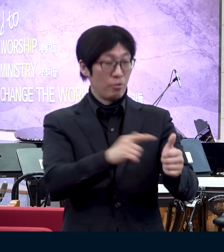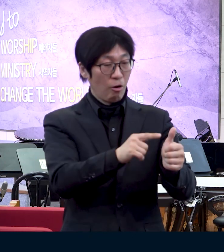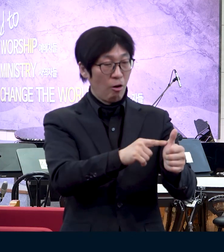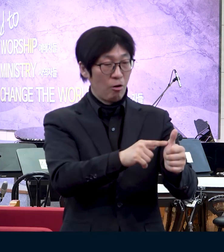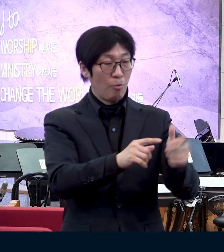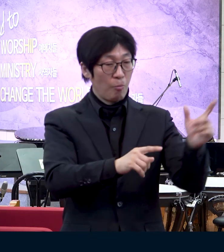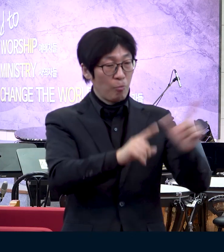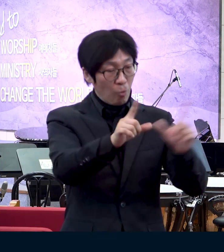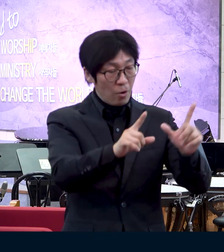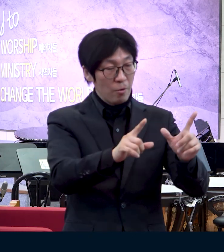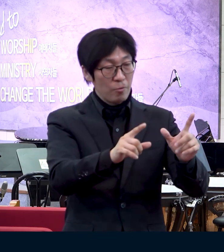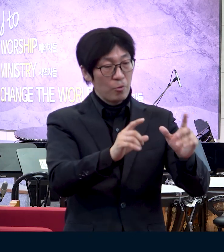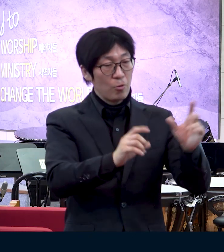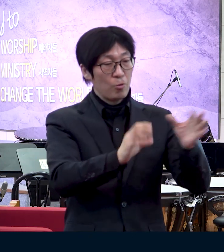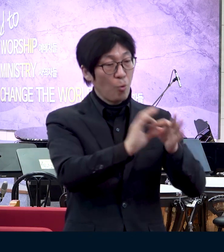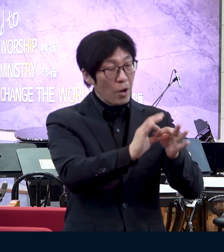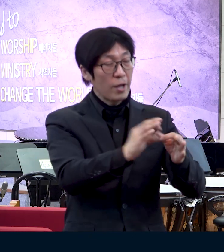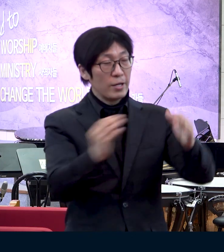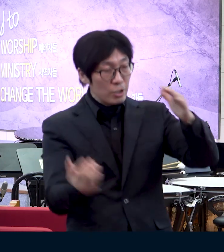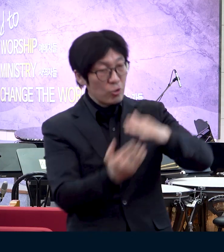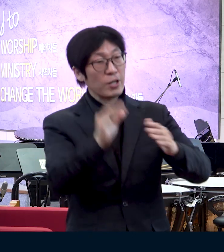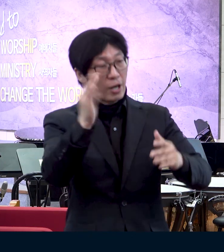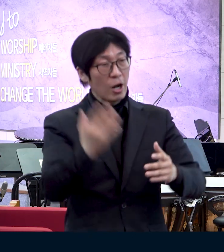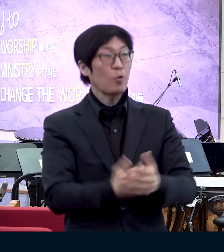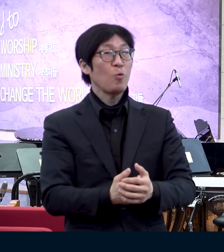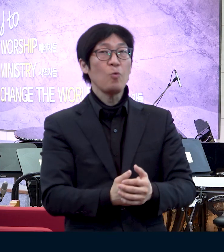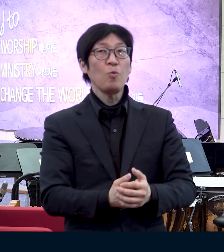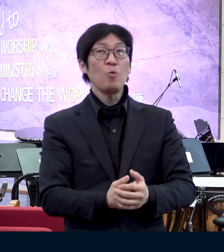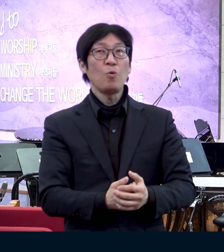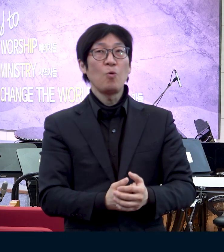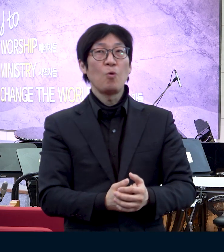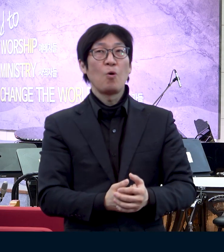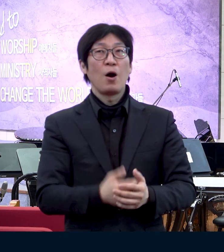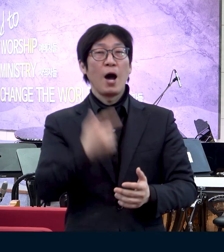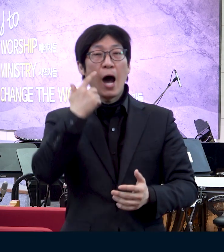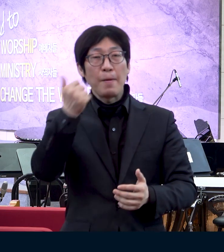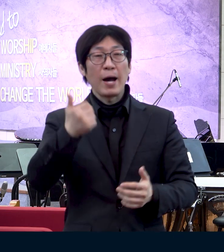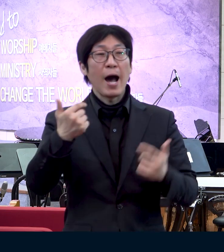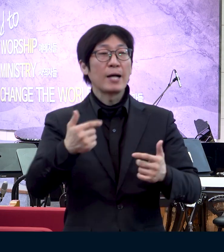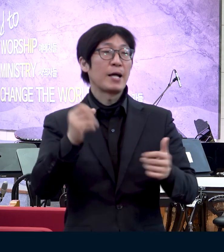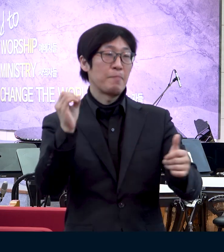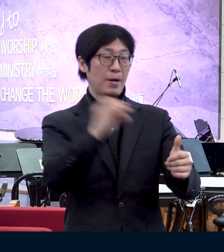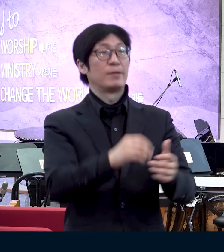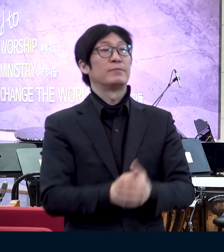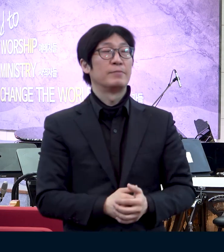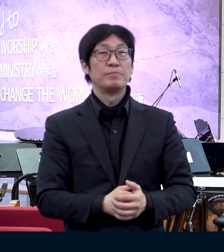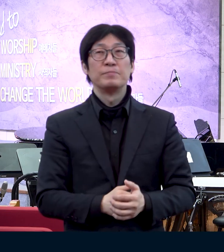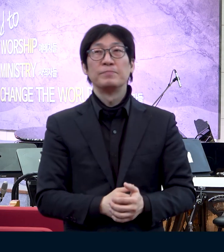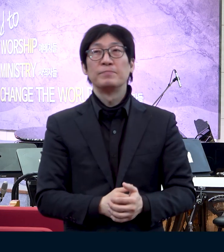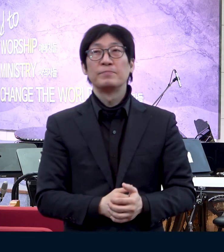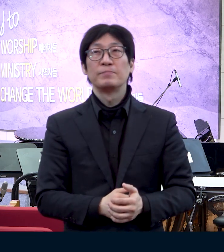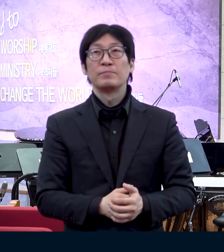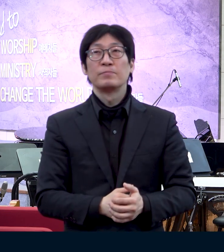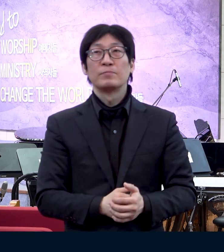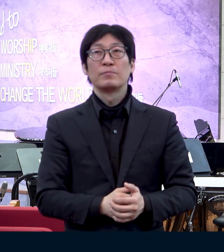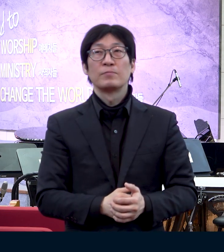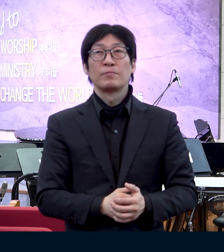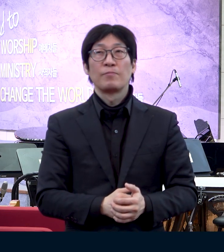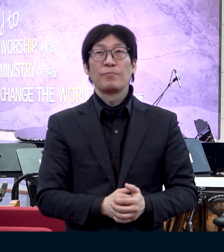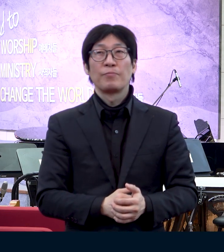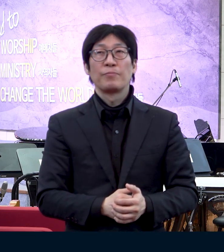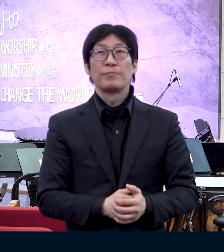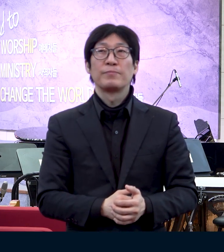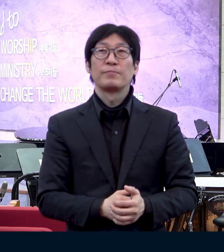난 그것이 이루어질 거라고 믿는다 하는 그 이야기를 정말로 그냥 지나가는 말이 아니라 정말로 반드시